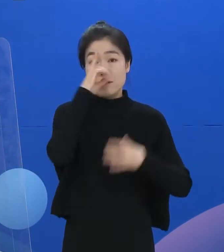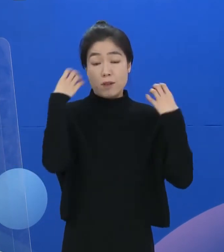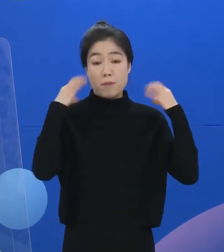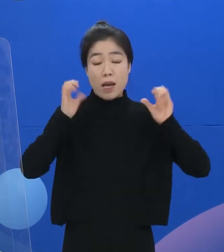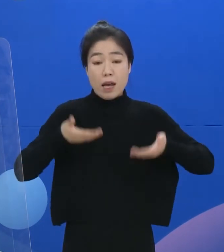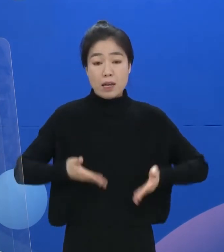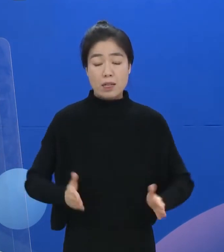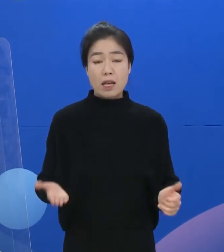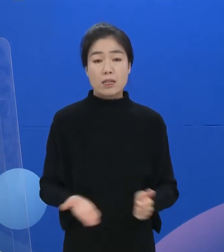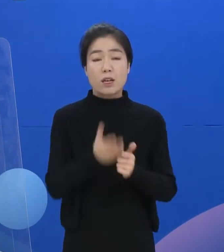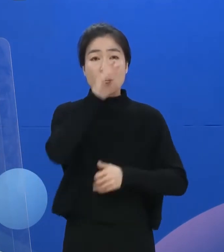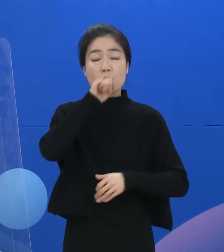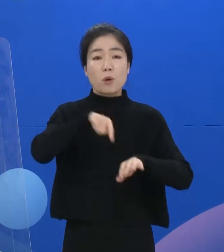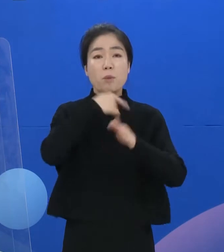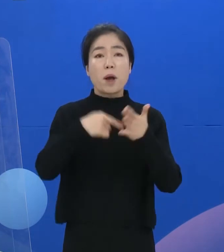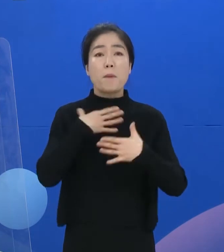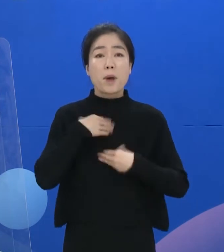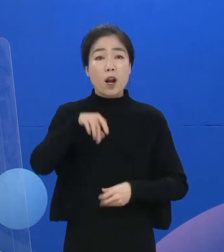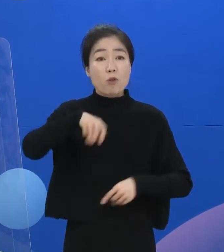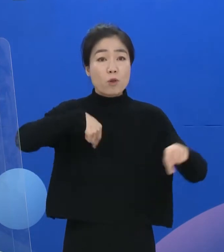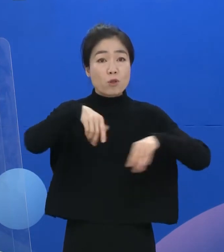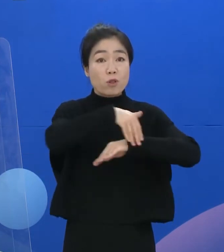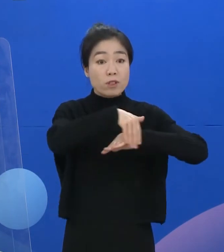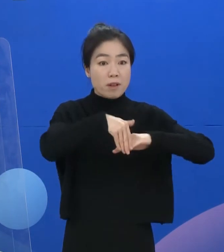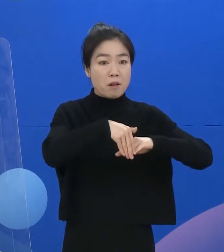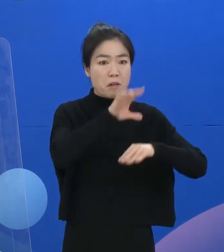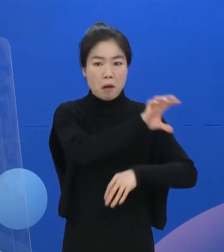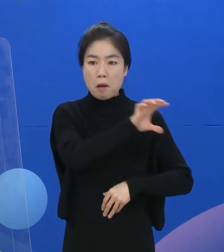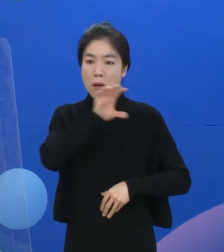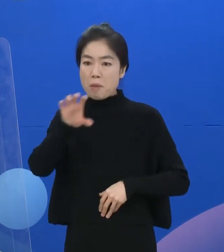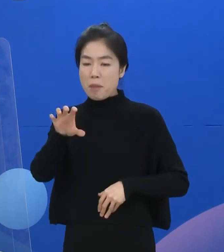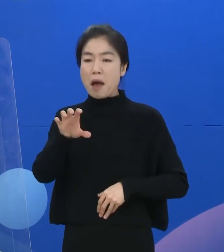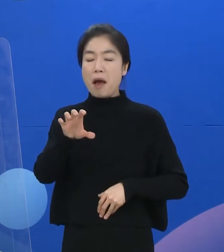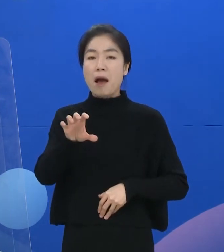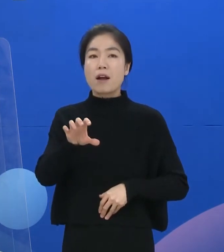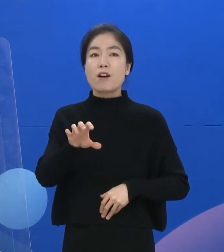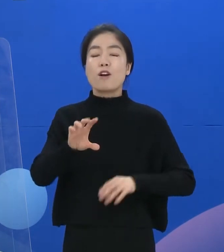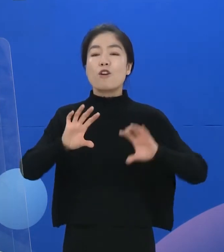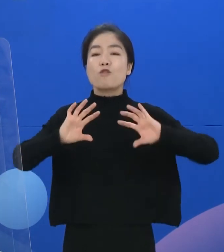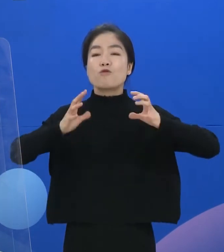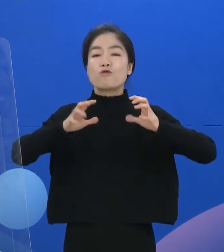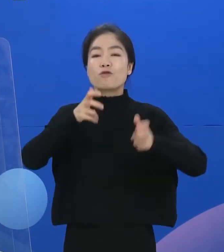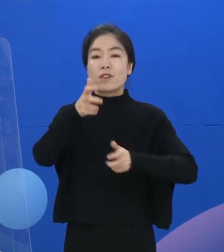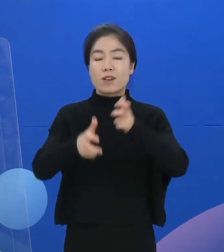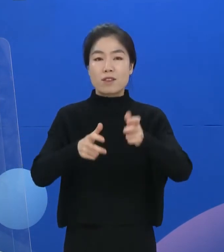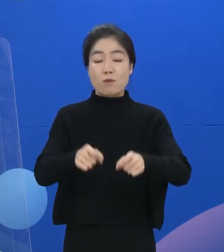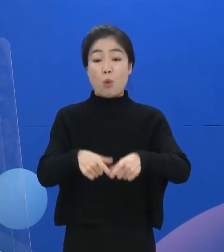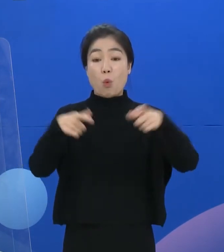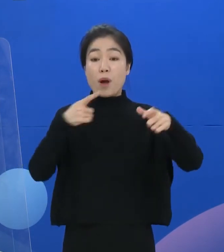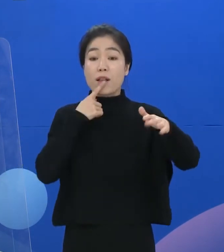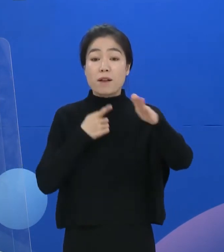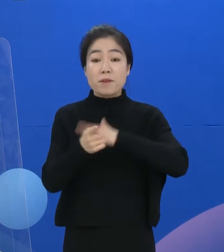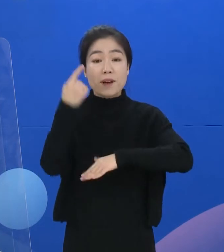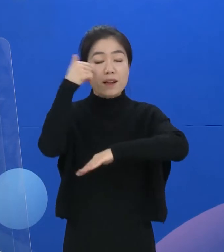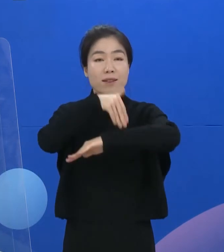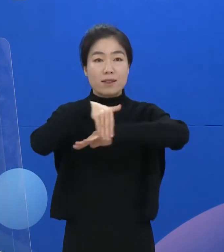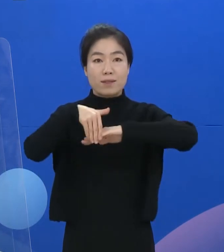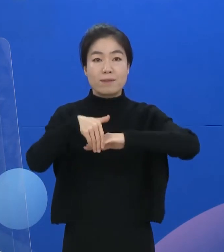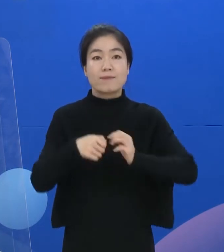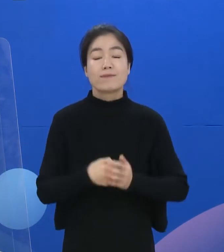저출산 문제 해결은 국가적 과제입니다 정보를 아이나 키우기 좋은 마음 편한 광주